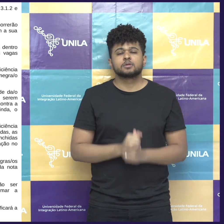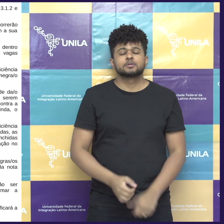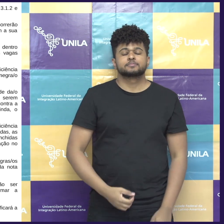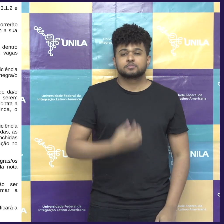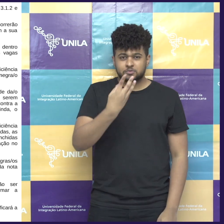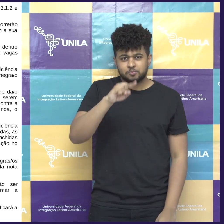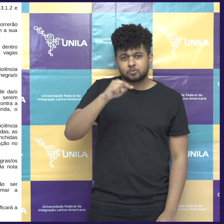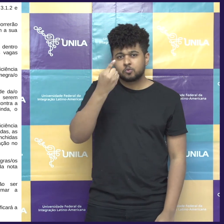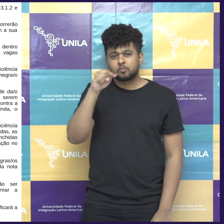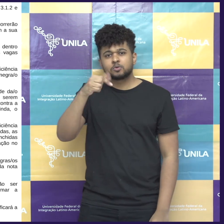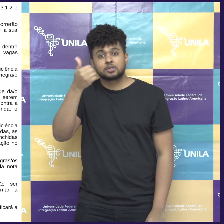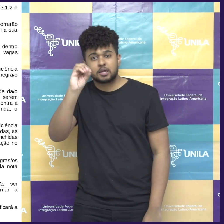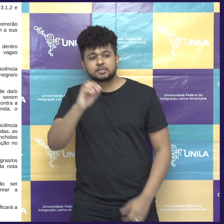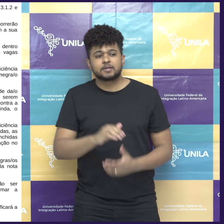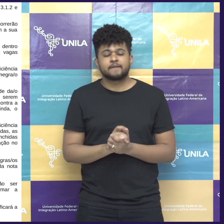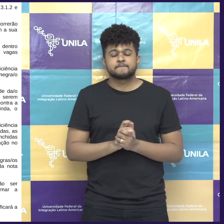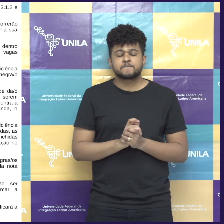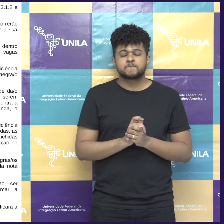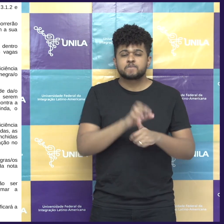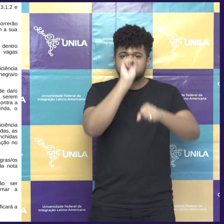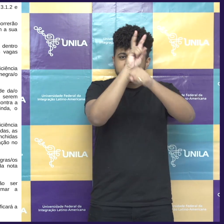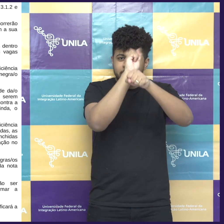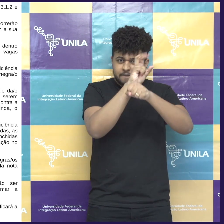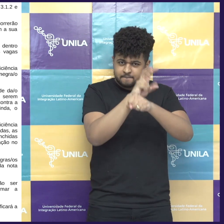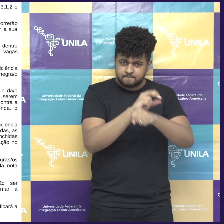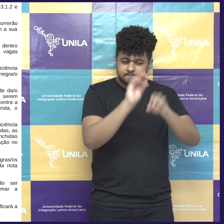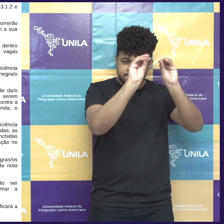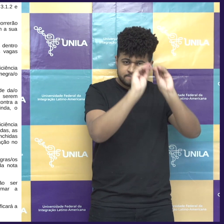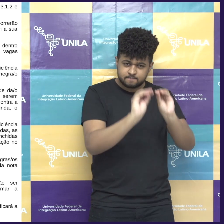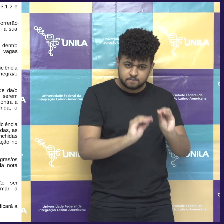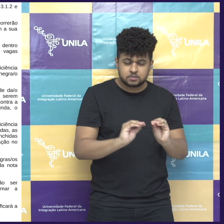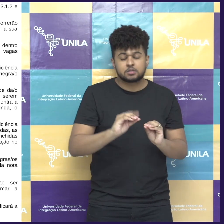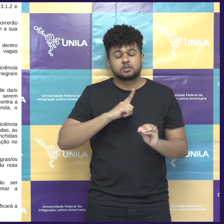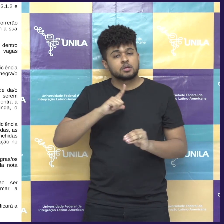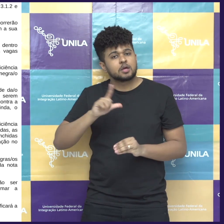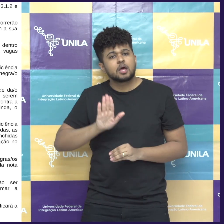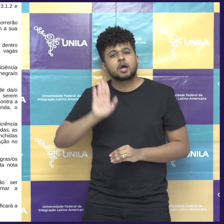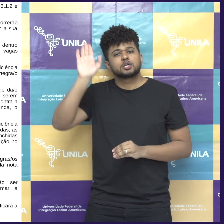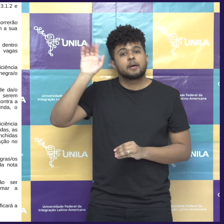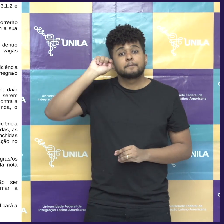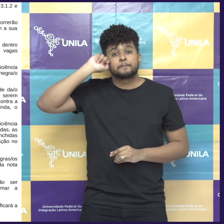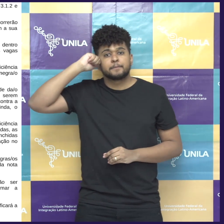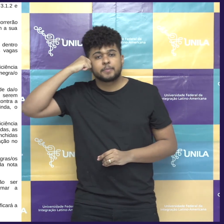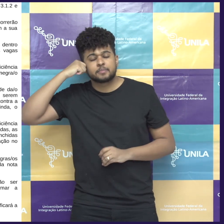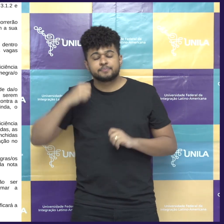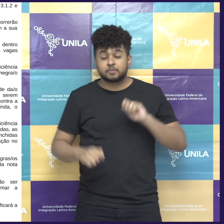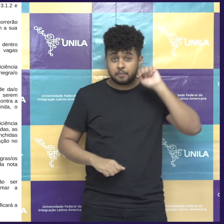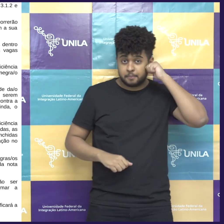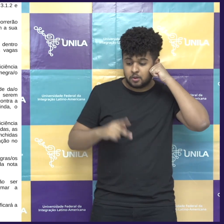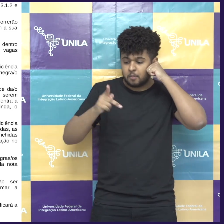3.1.10. O preenchimento das vagas destinadas os candidatos, negras,